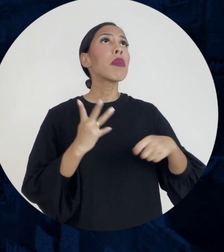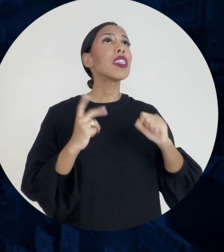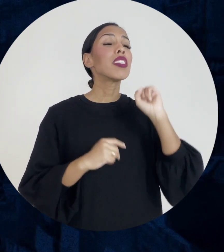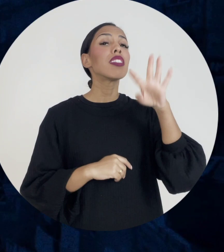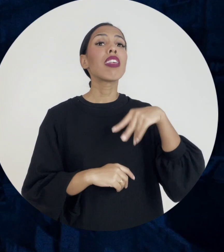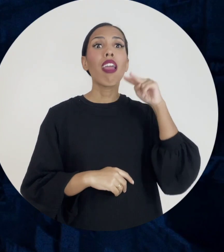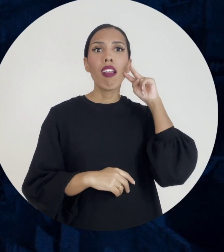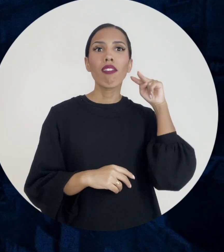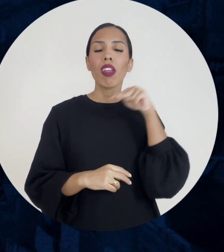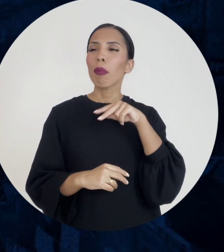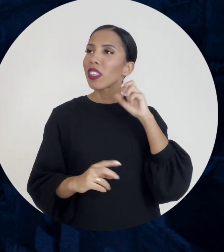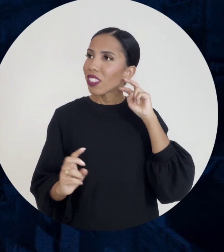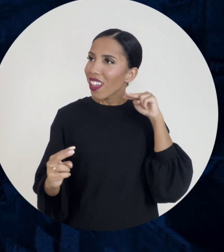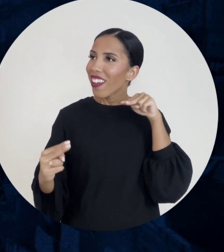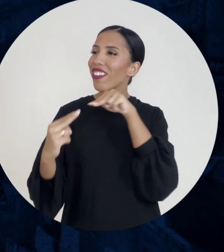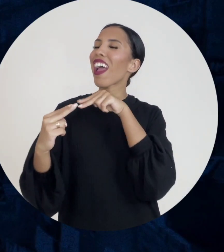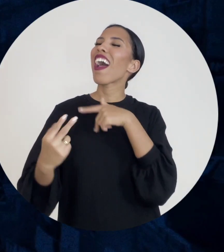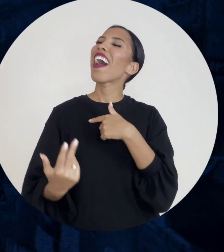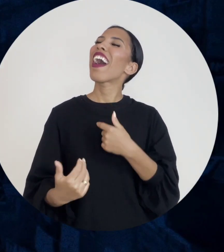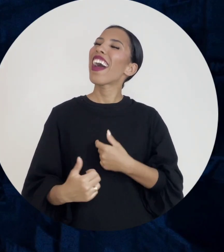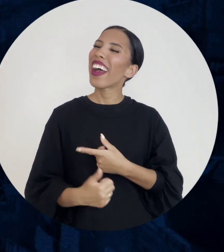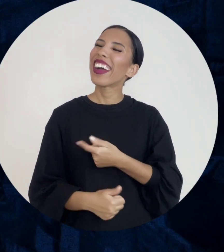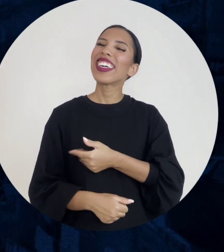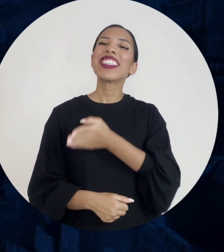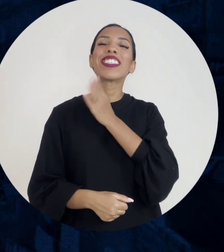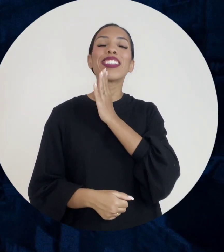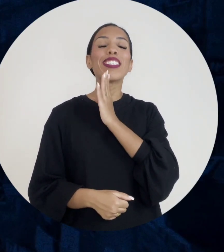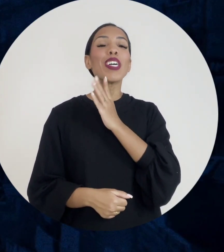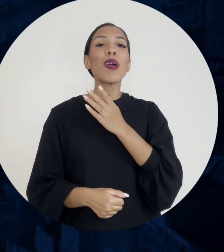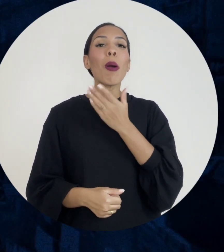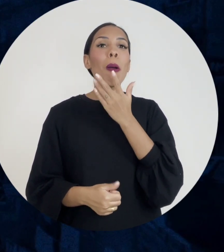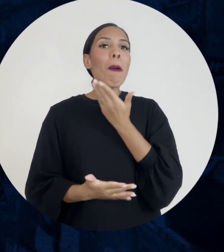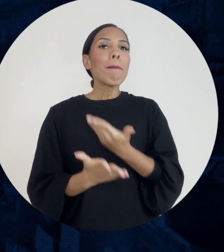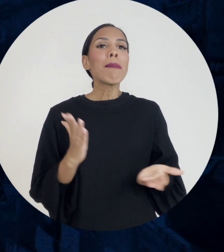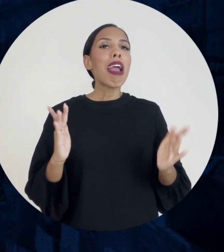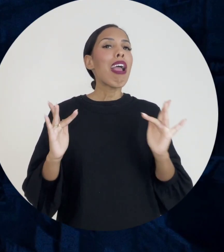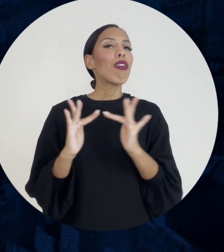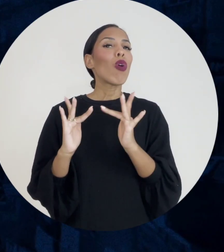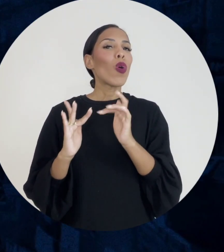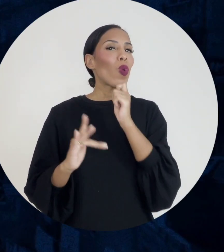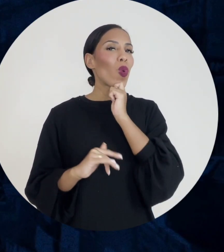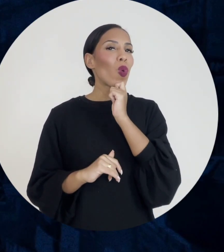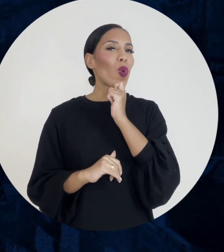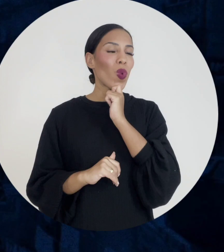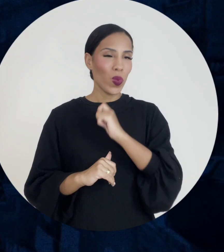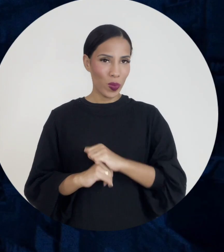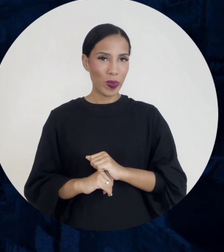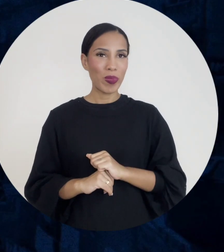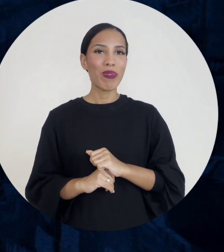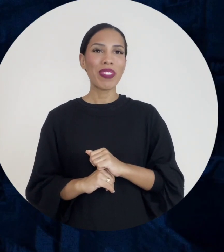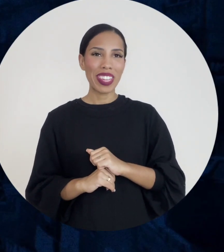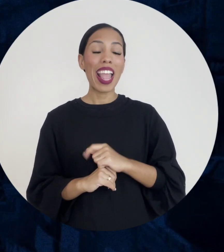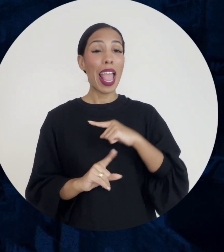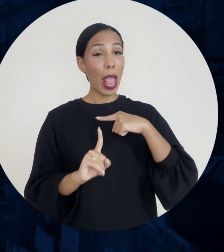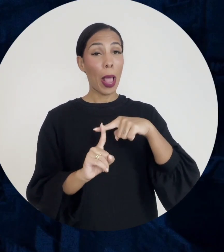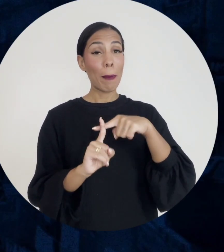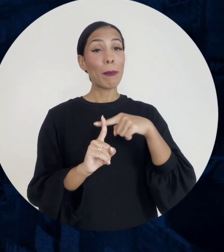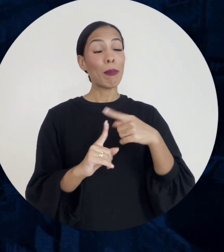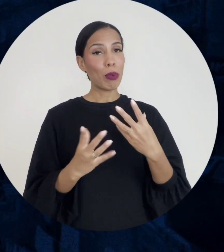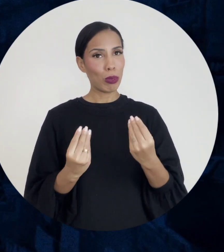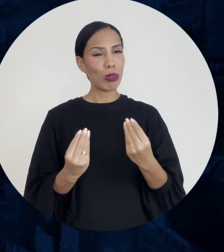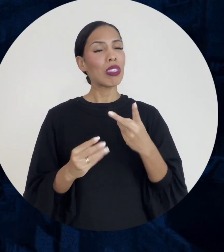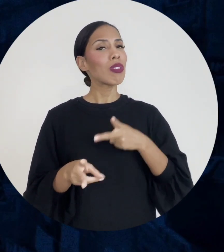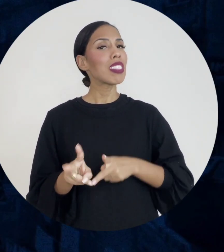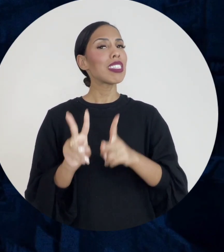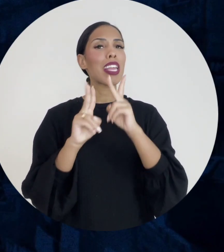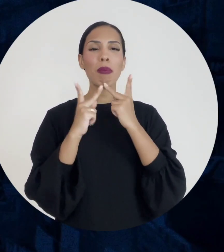quando você vê, já é aquela coisa, né? Você não perde aquele contato, aquele vínculo. Eu acho isso muito positivo, eu sempre